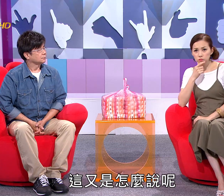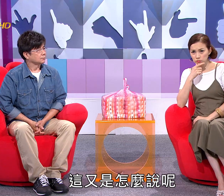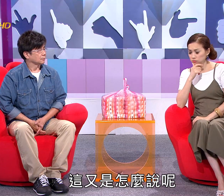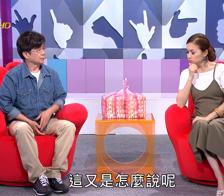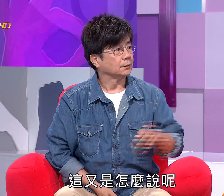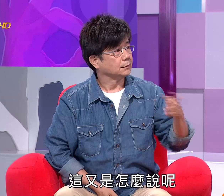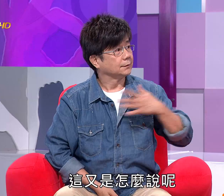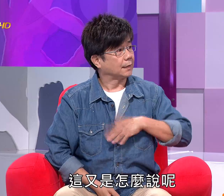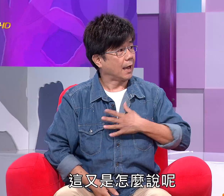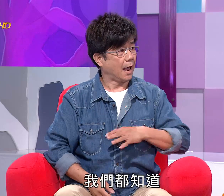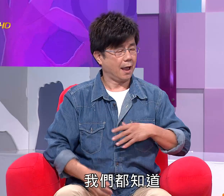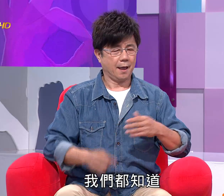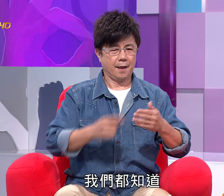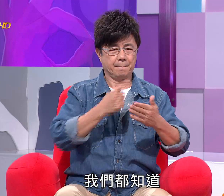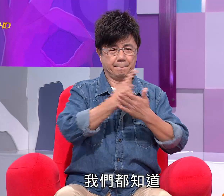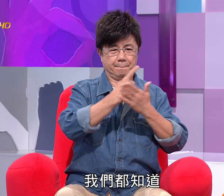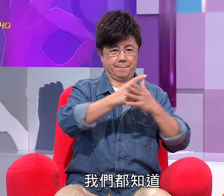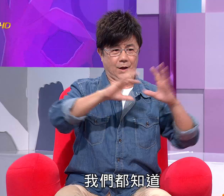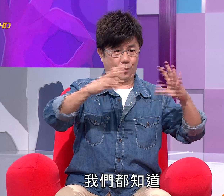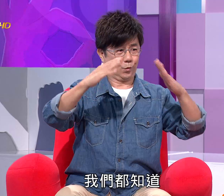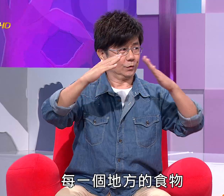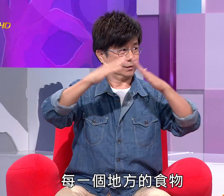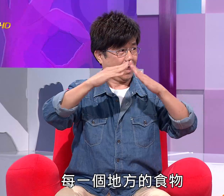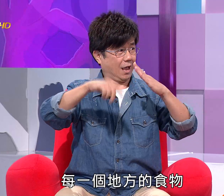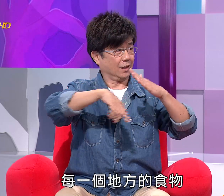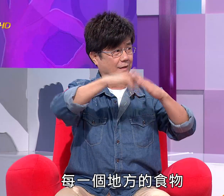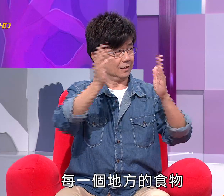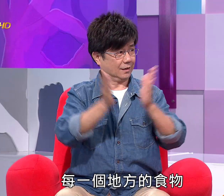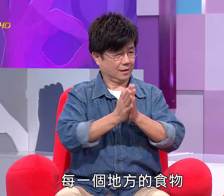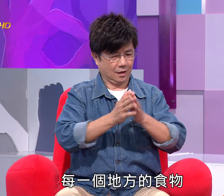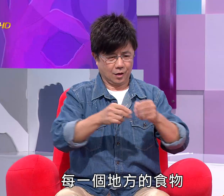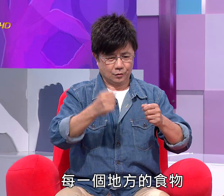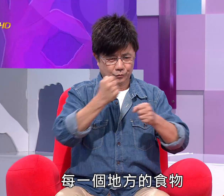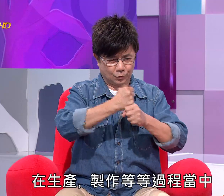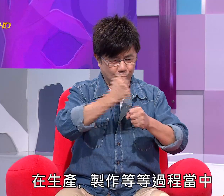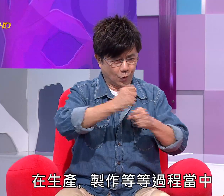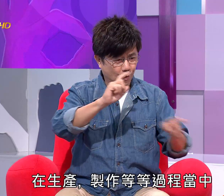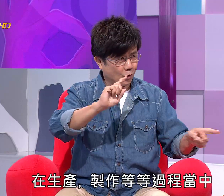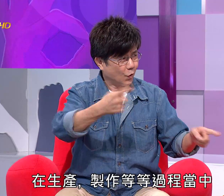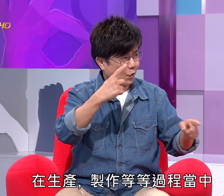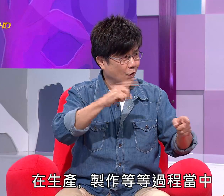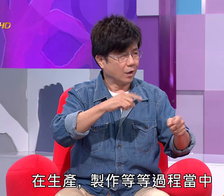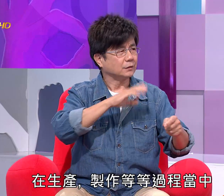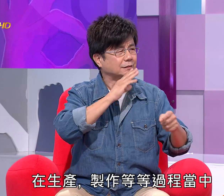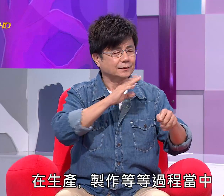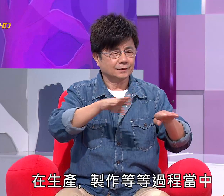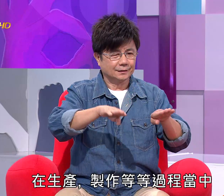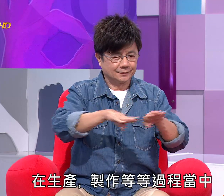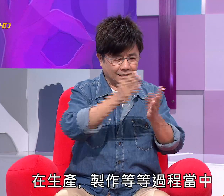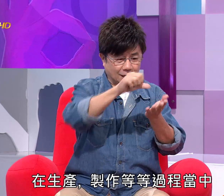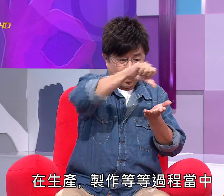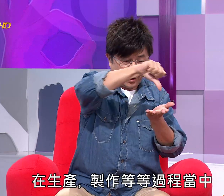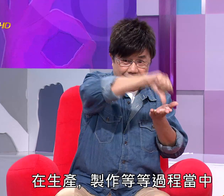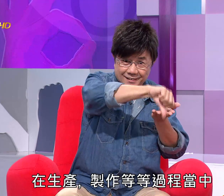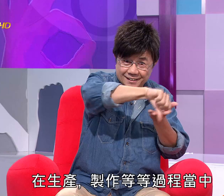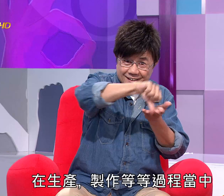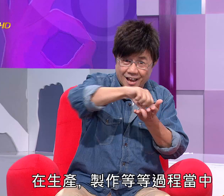呢？ 我们都知道啊，每一个地方的食物在生产、制作等等过程当中